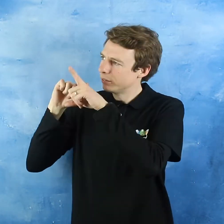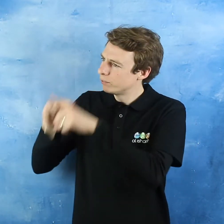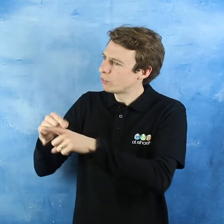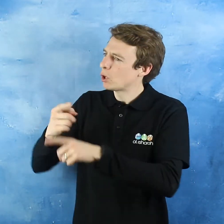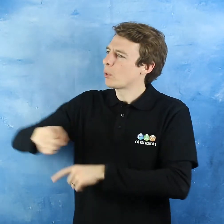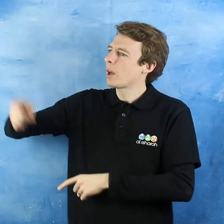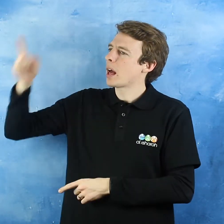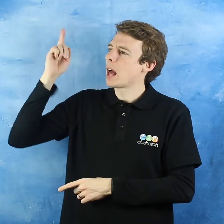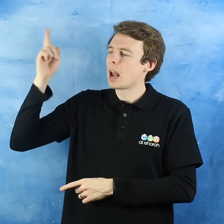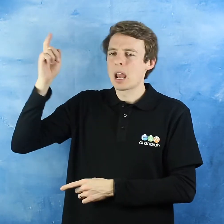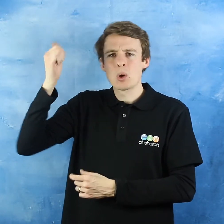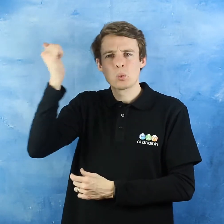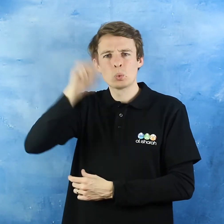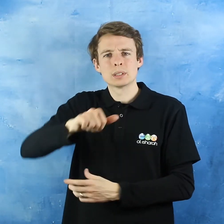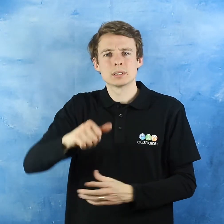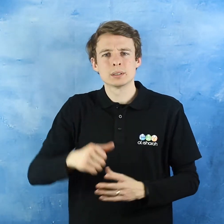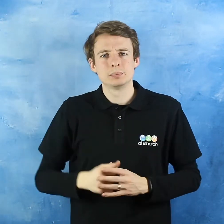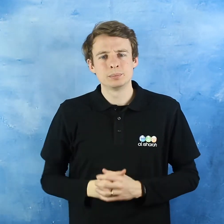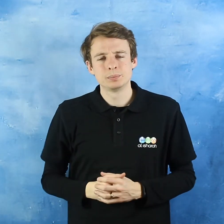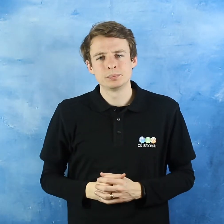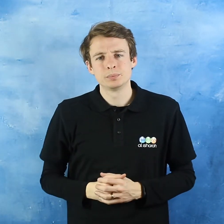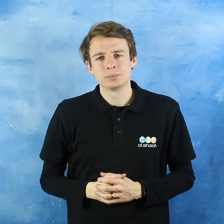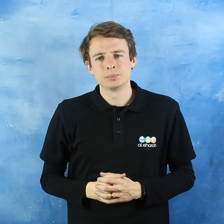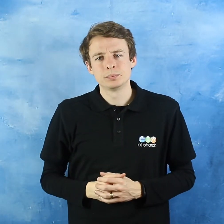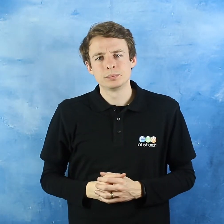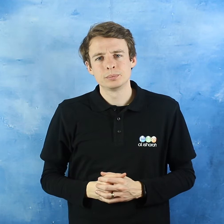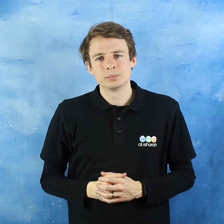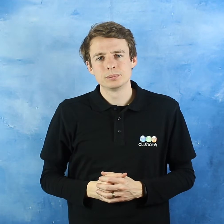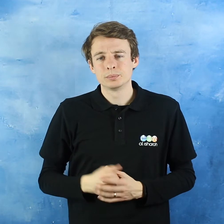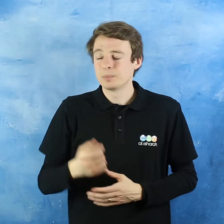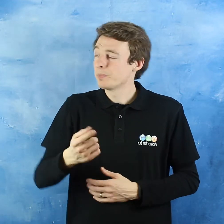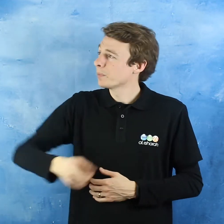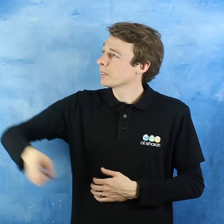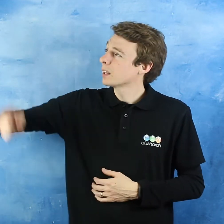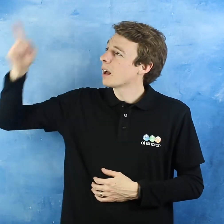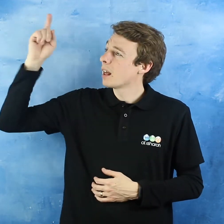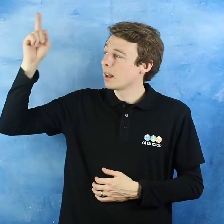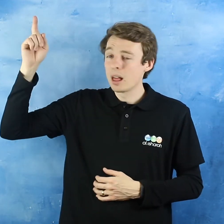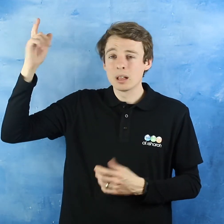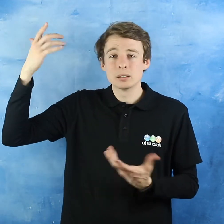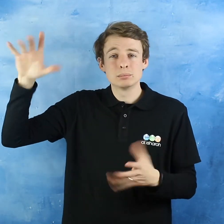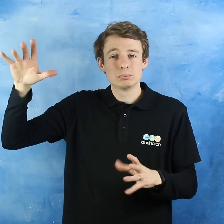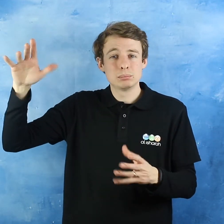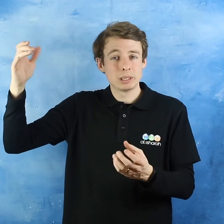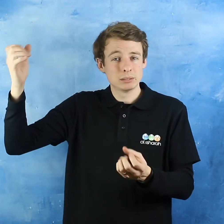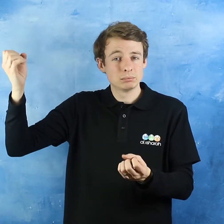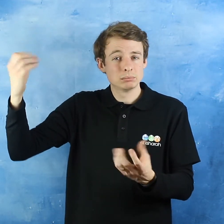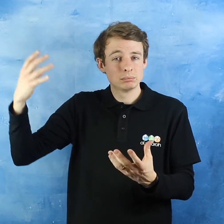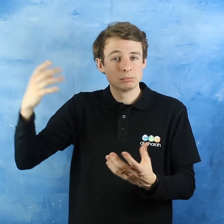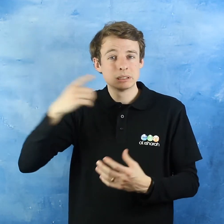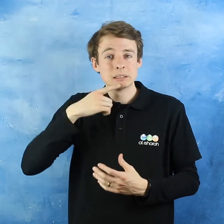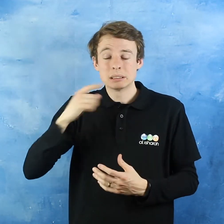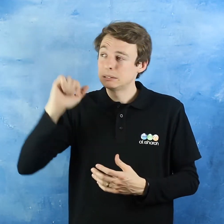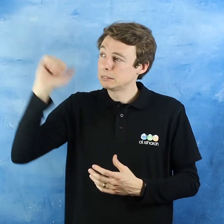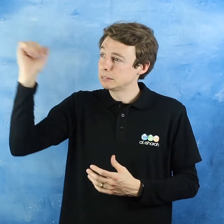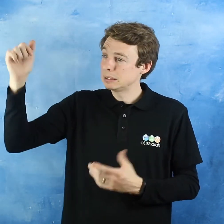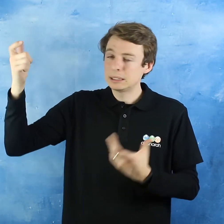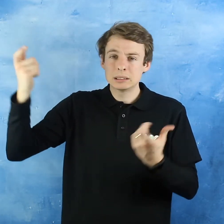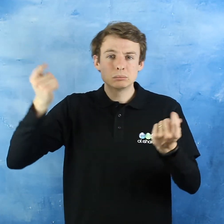يَعْلَمُونَ. And Allah is predominant over His affair. But most of the people do not know. We should know.